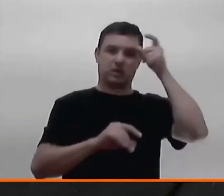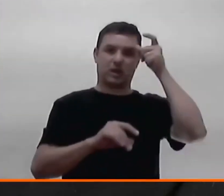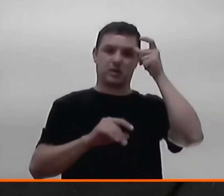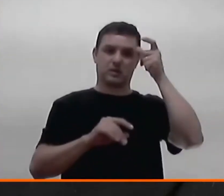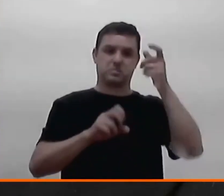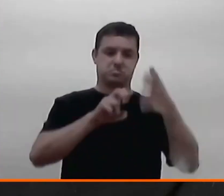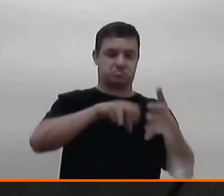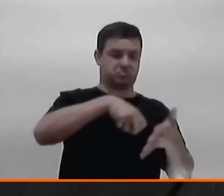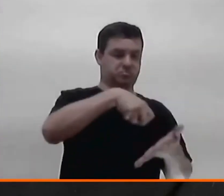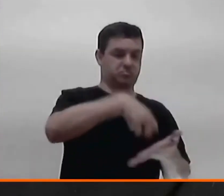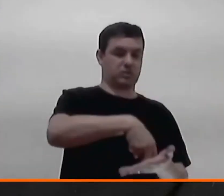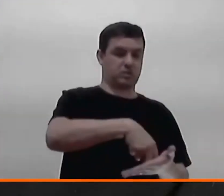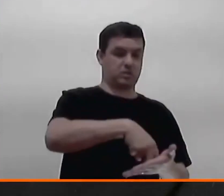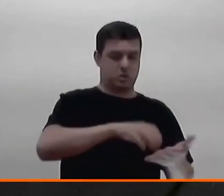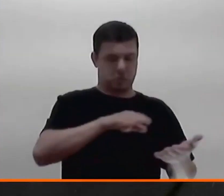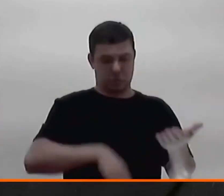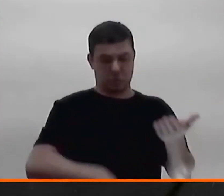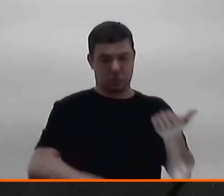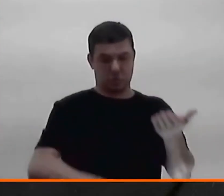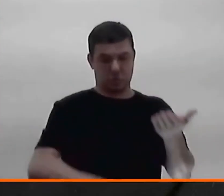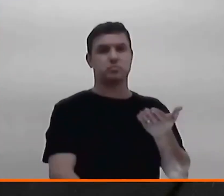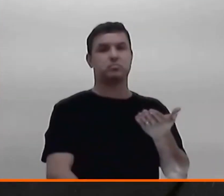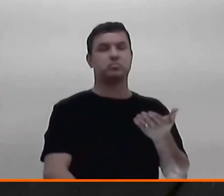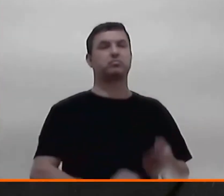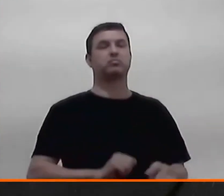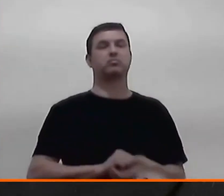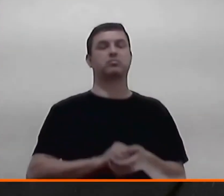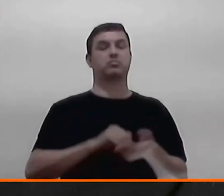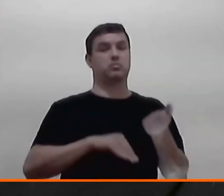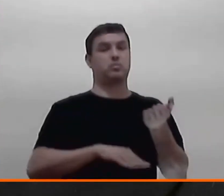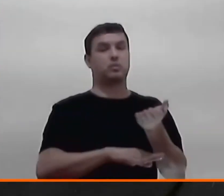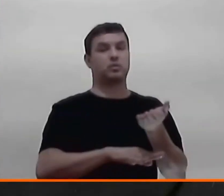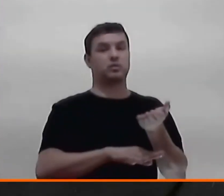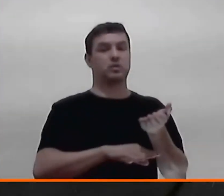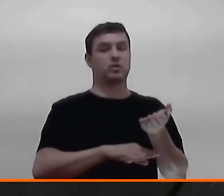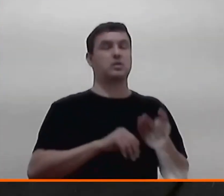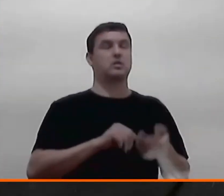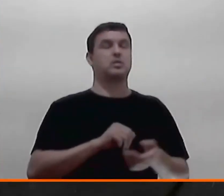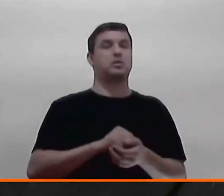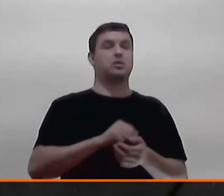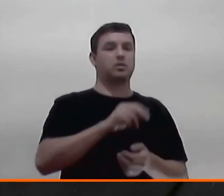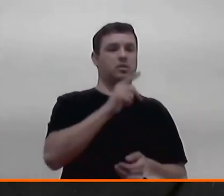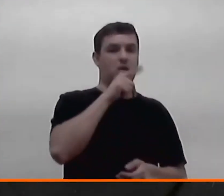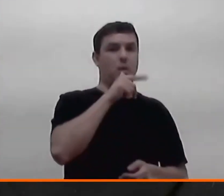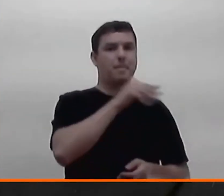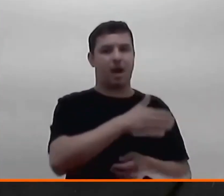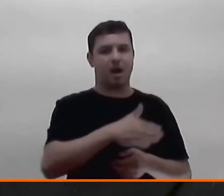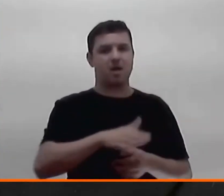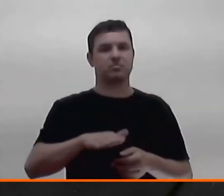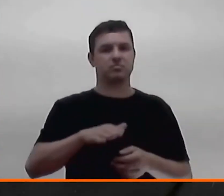da terra, que são os demônios que habitam no mar. Então eles,